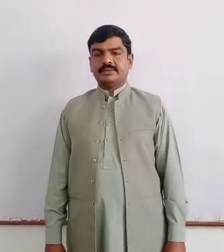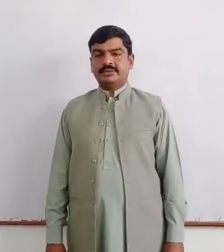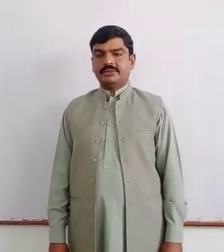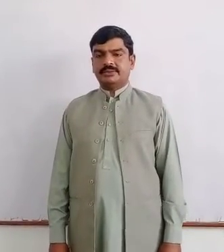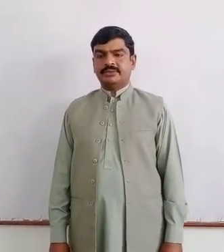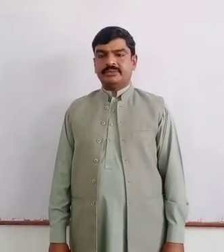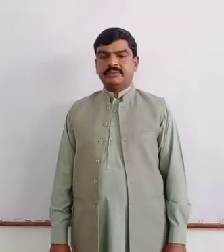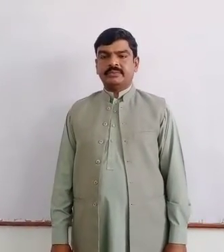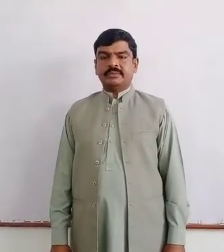पब्लिक सर्विस कमीशन।